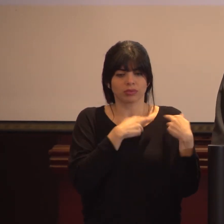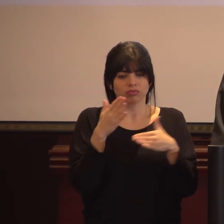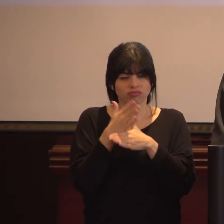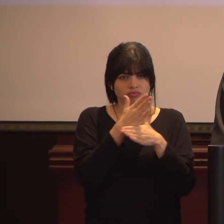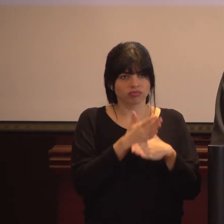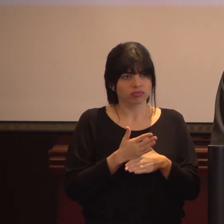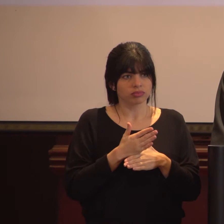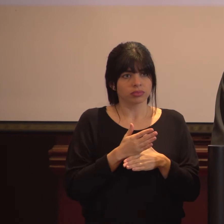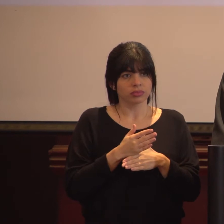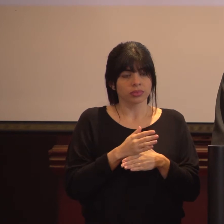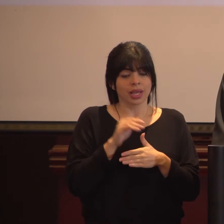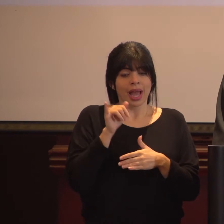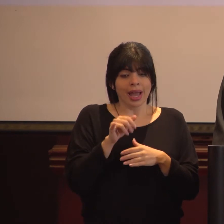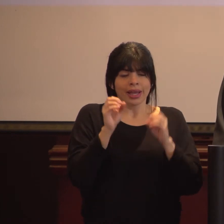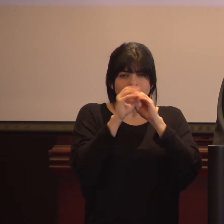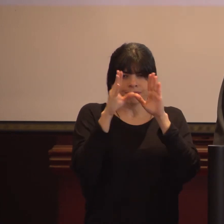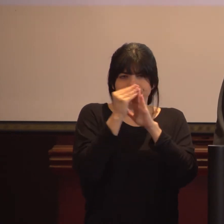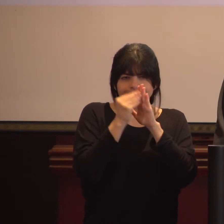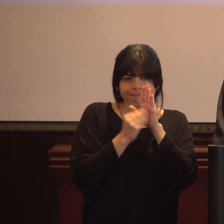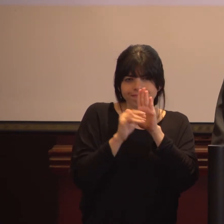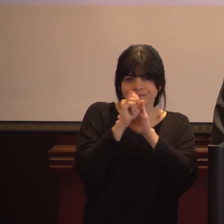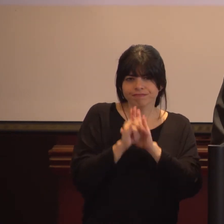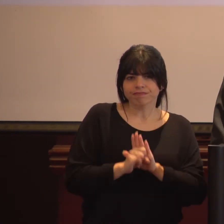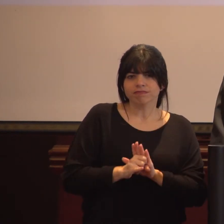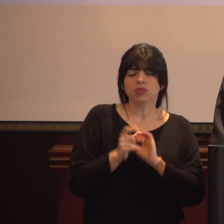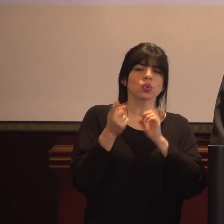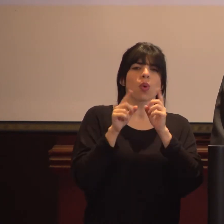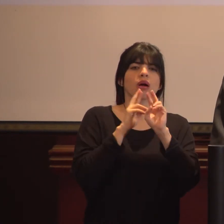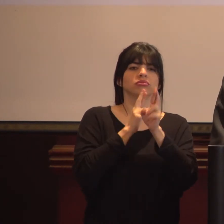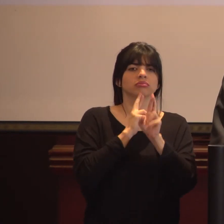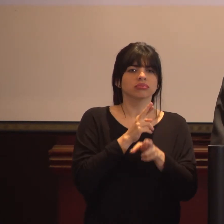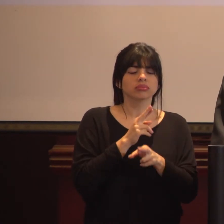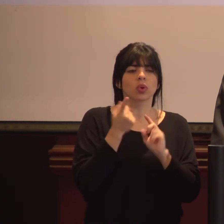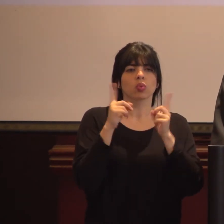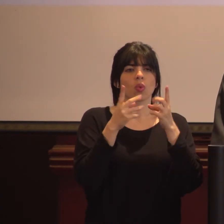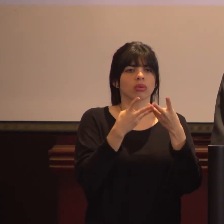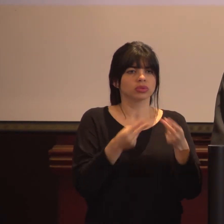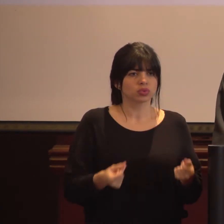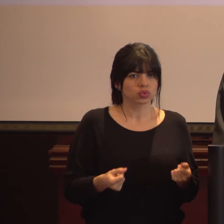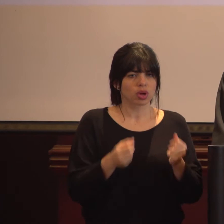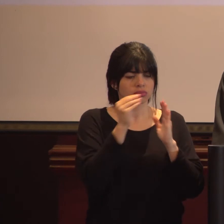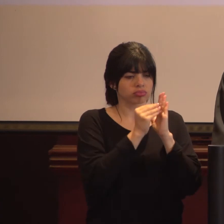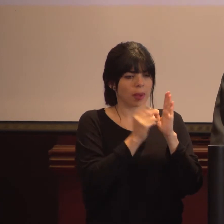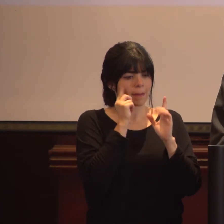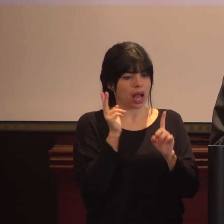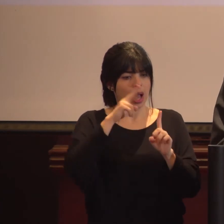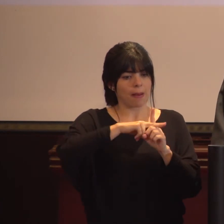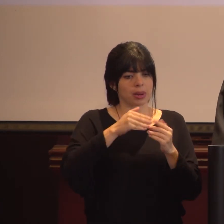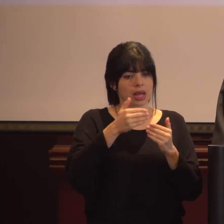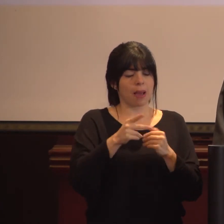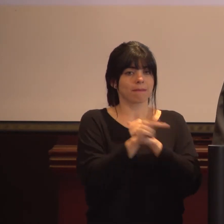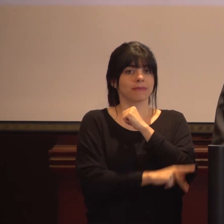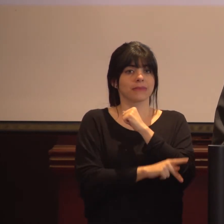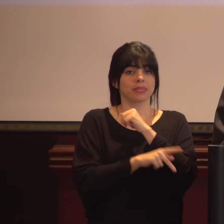compartida donde estén claramente identificadas la respuesta y las soluciones a ser implementadas en los